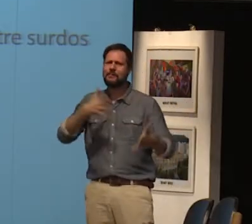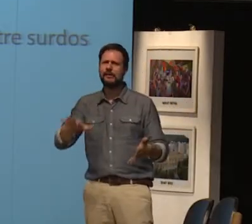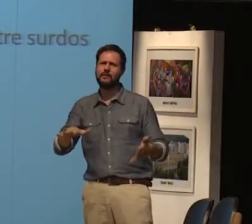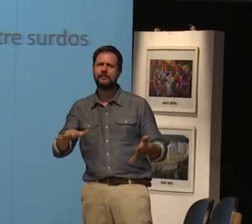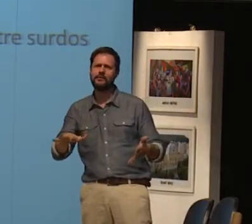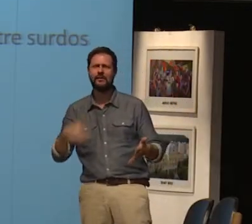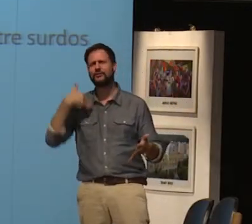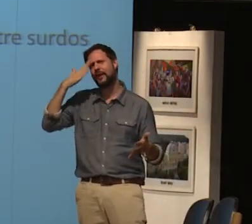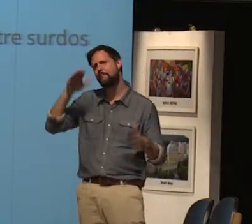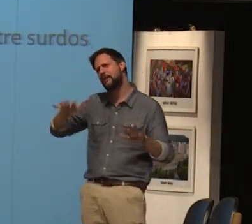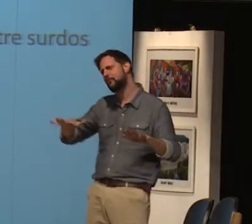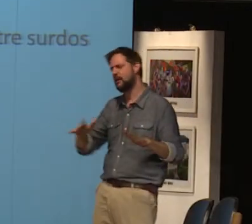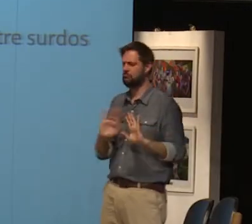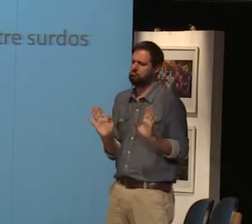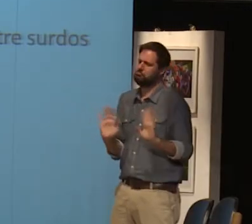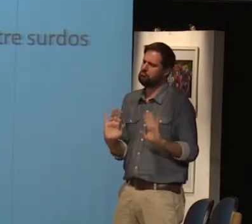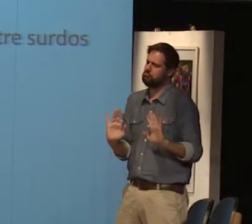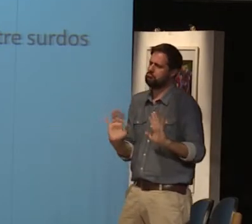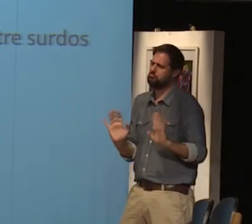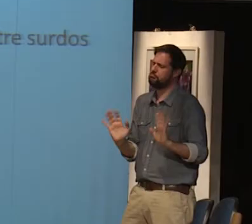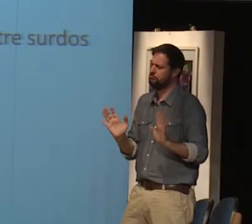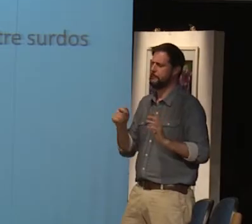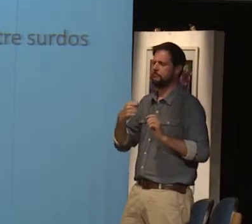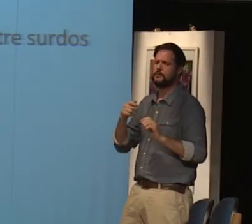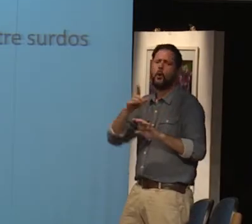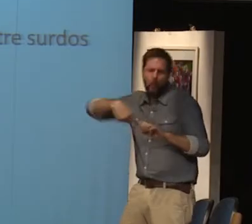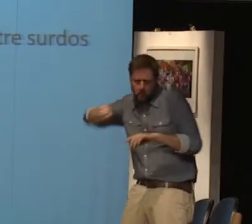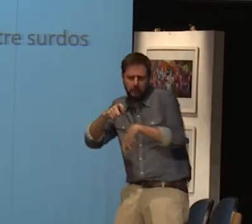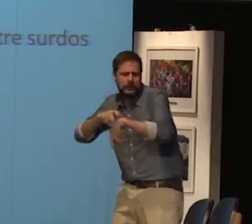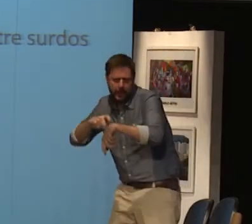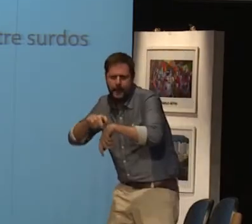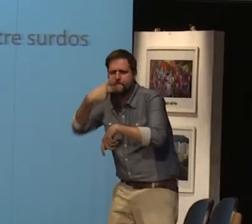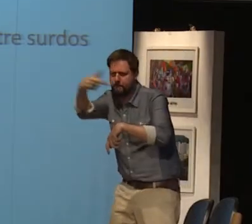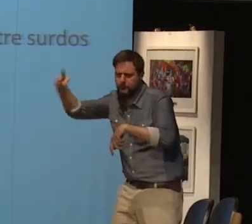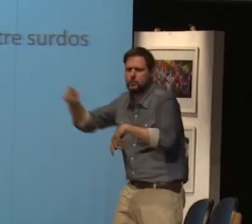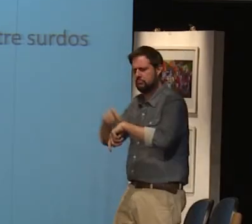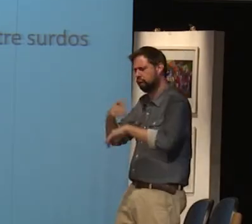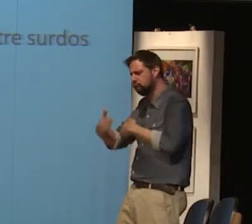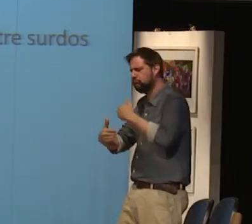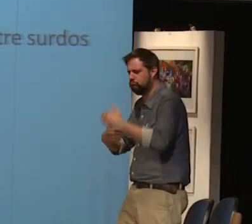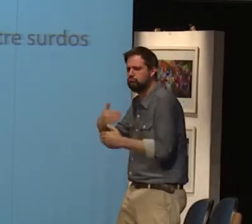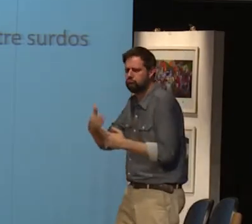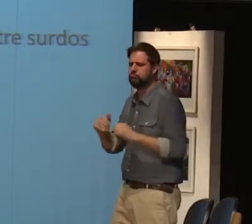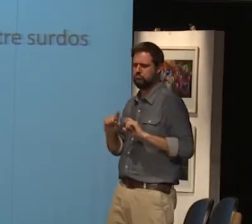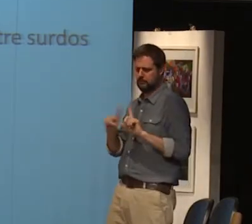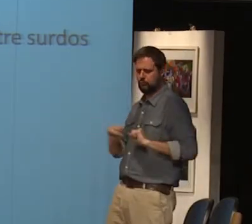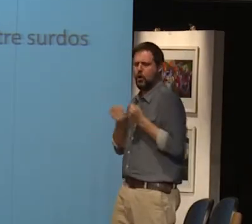eu estou falando, eu não me sinto bem falando Libras. Não, desculpa. No tempo, vocês vão se acostumando com